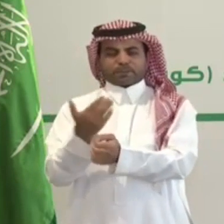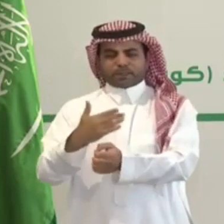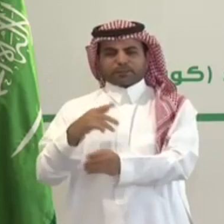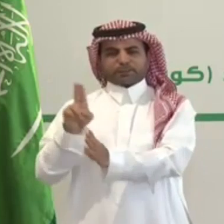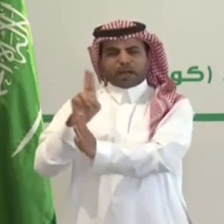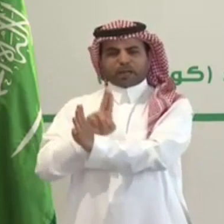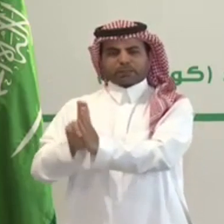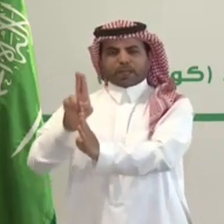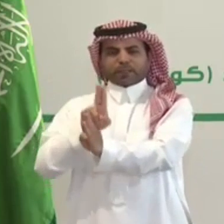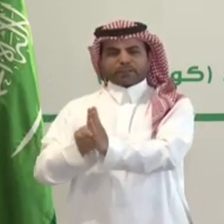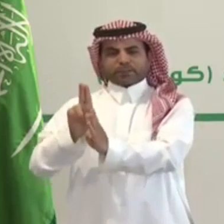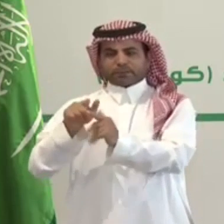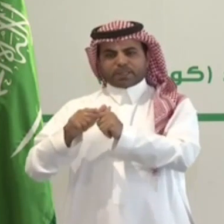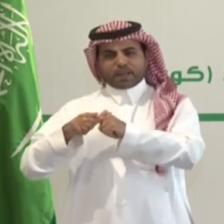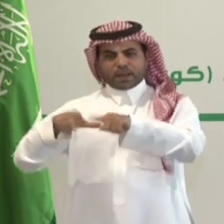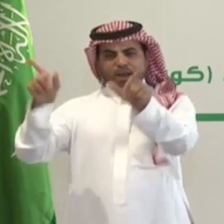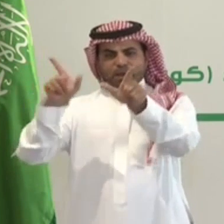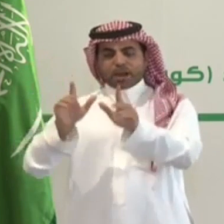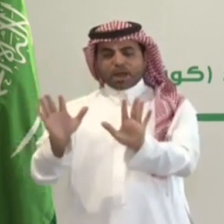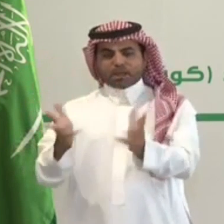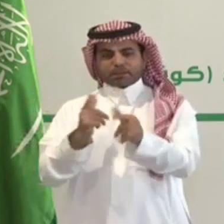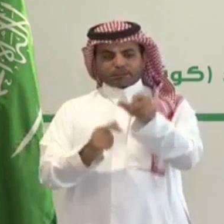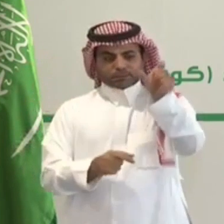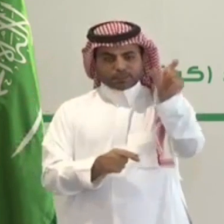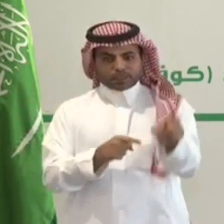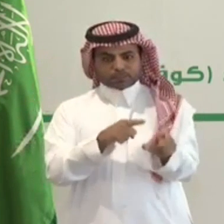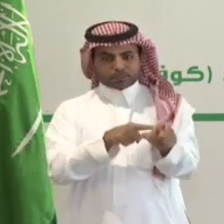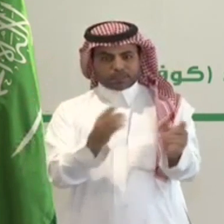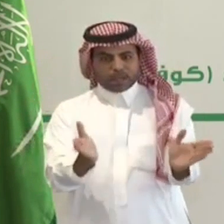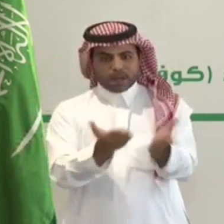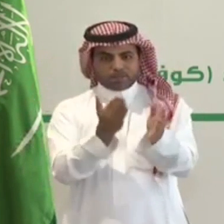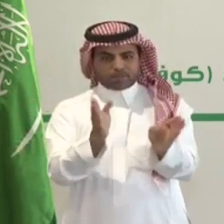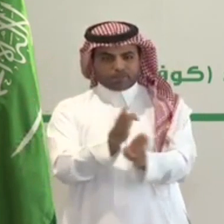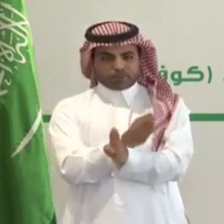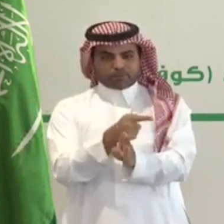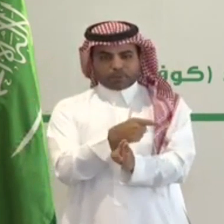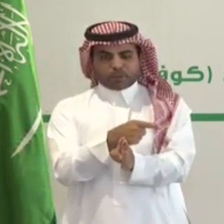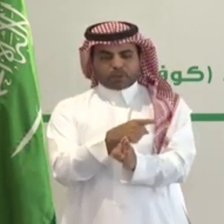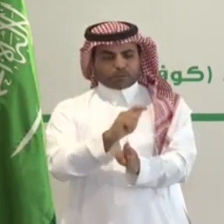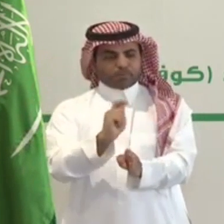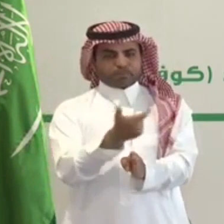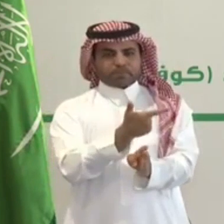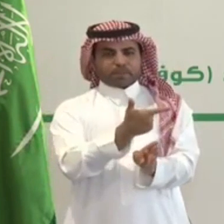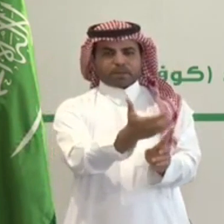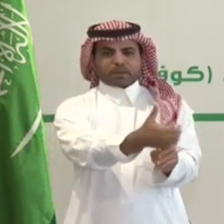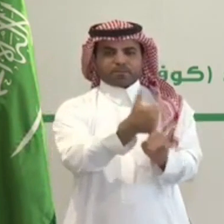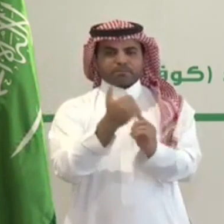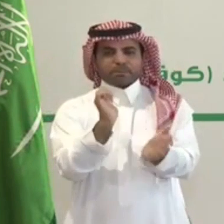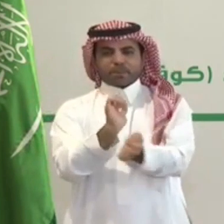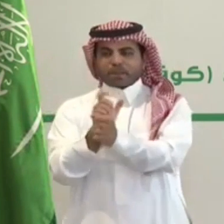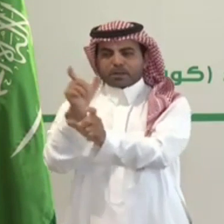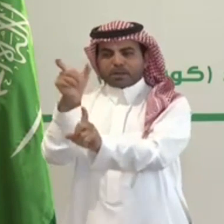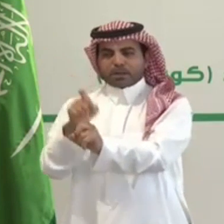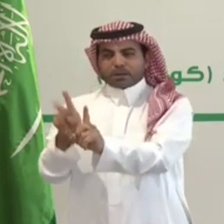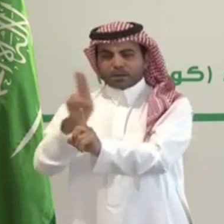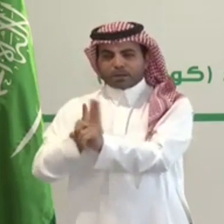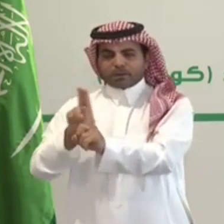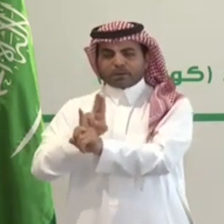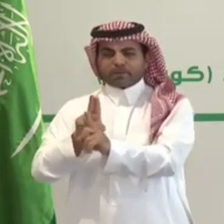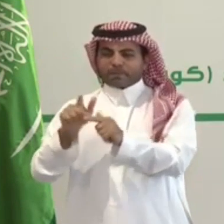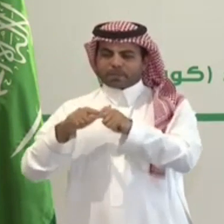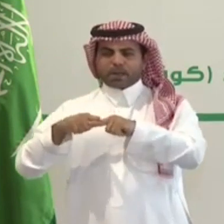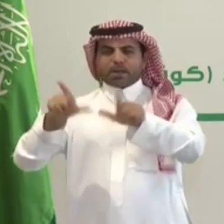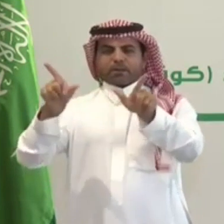وجاري كذلك الإعلان عنها، سيتم الإعلان عن أي حالة مباشرة وبعد اتخاذ الإجراءات اللازمة